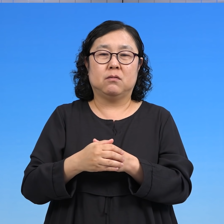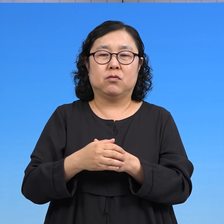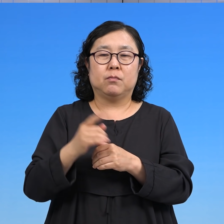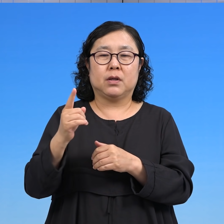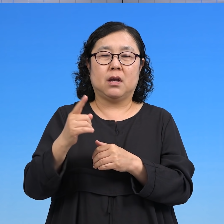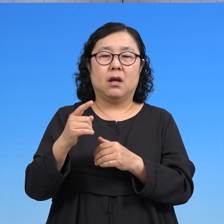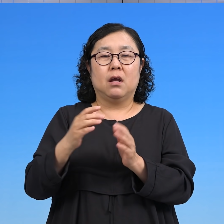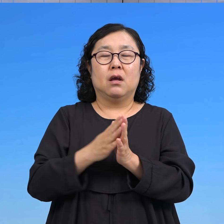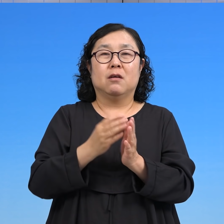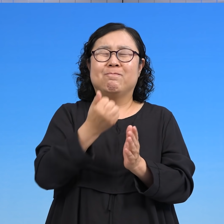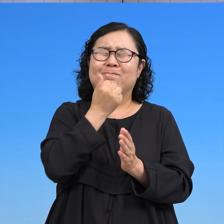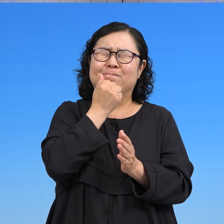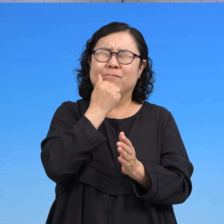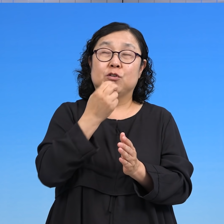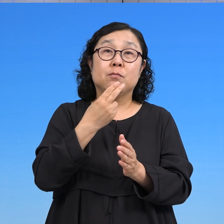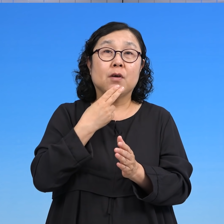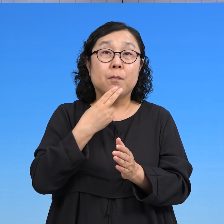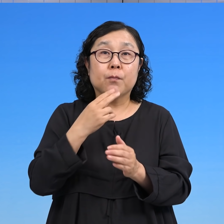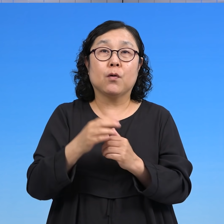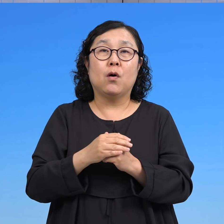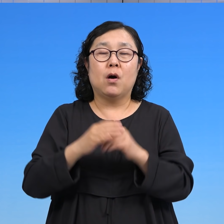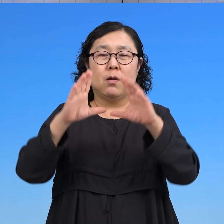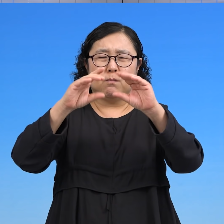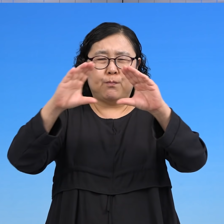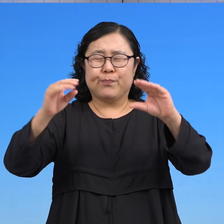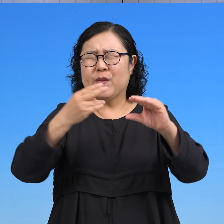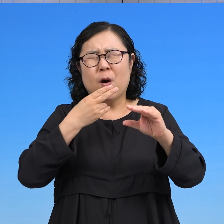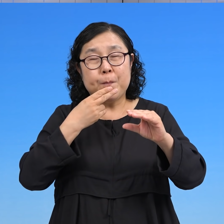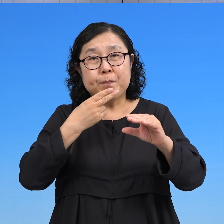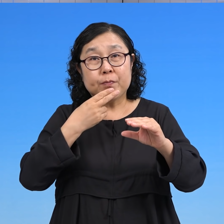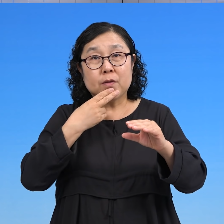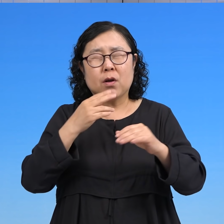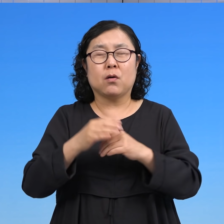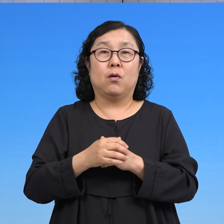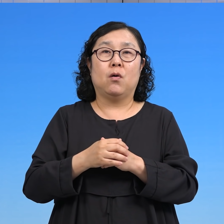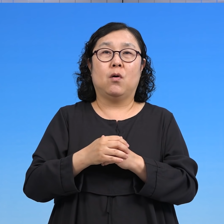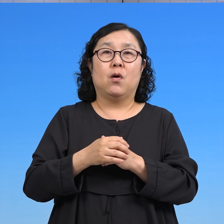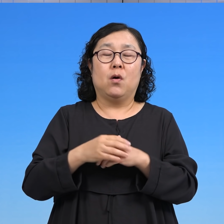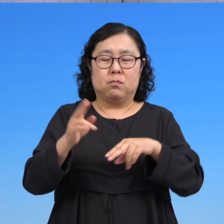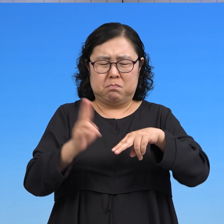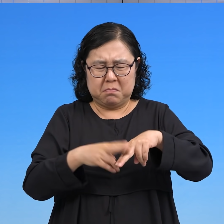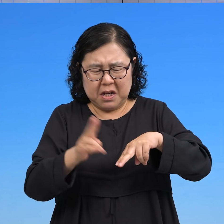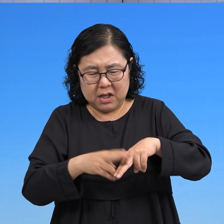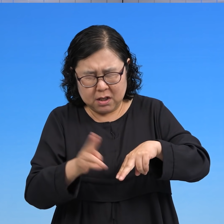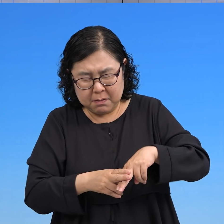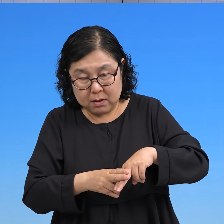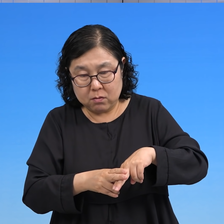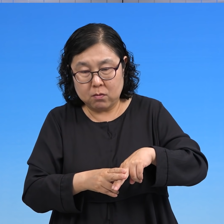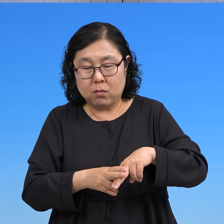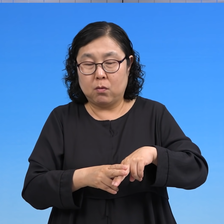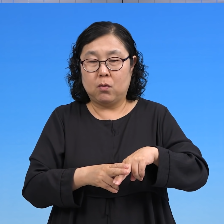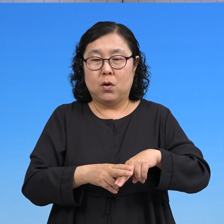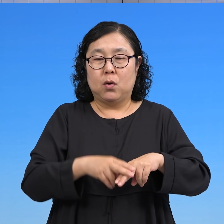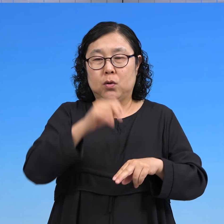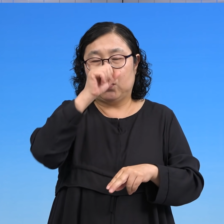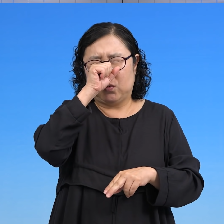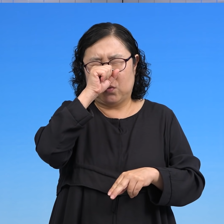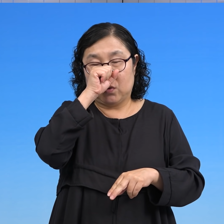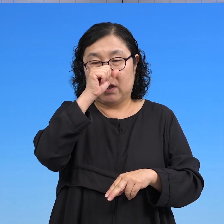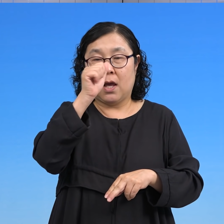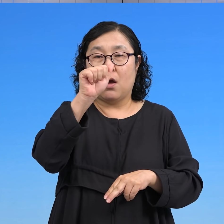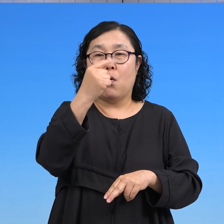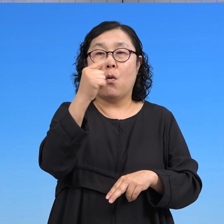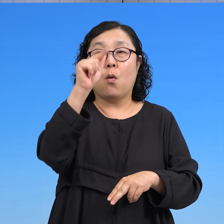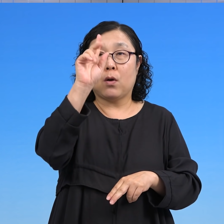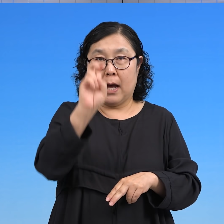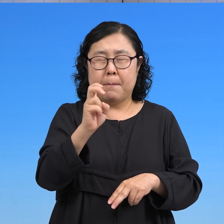걸핏하면 매드시고 그렇게 좀 호의적이고 호감을 주는 대상이 아니셨어요. 그럼에도